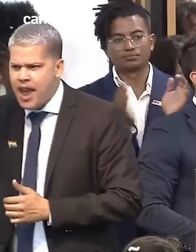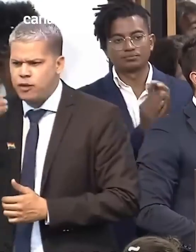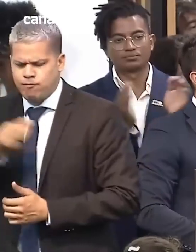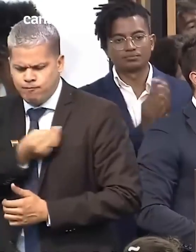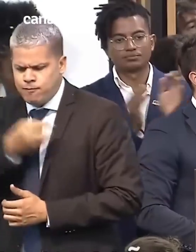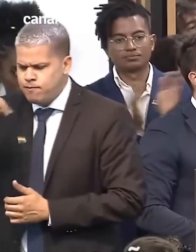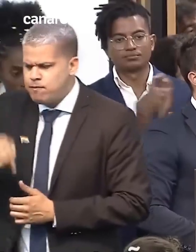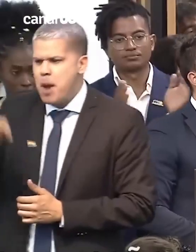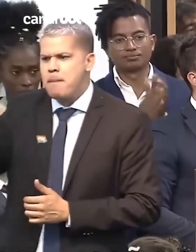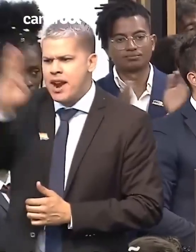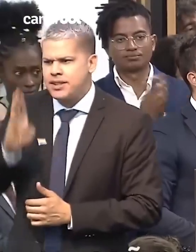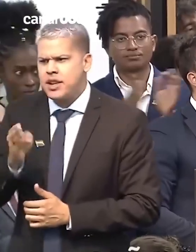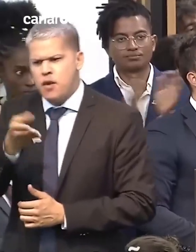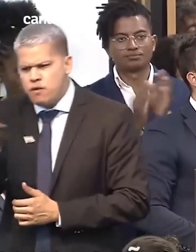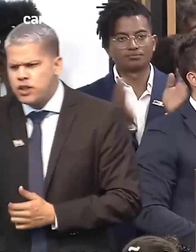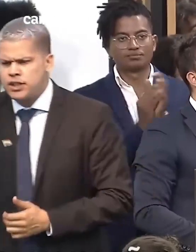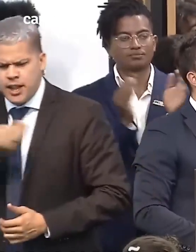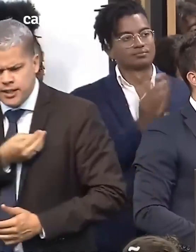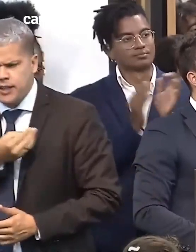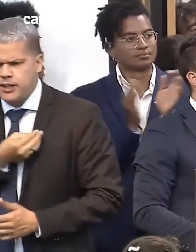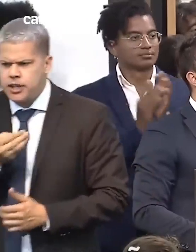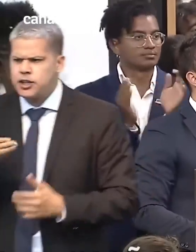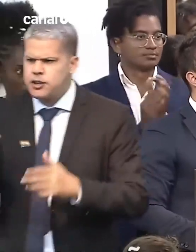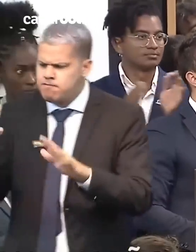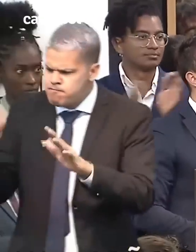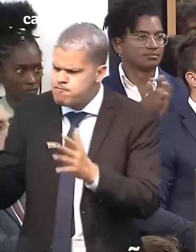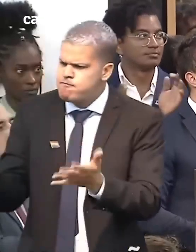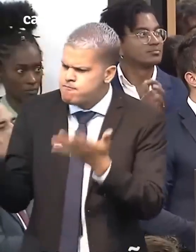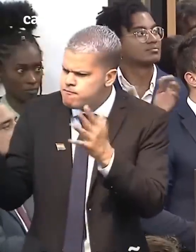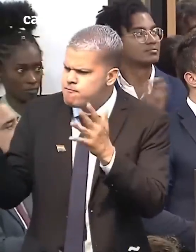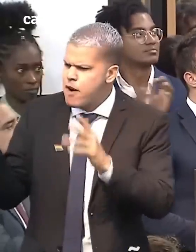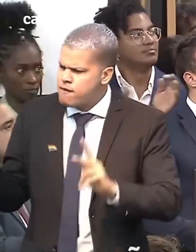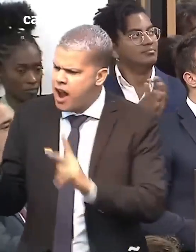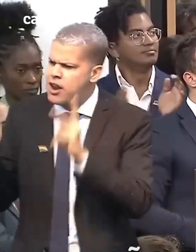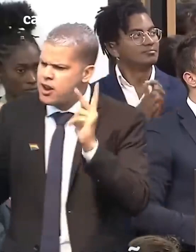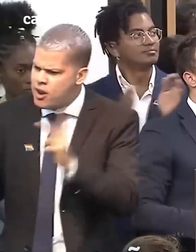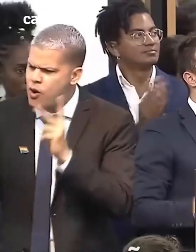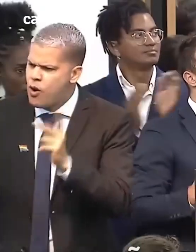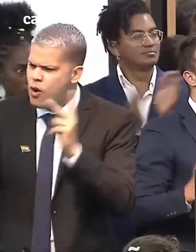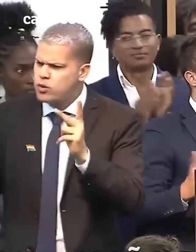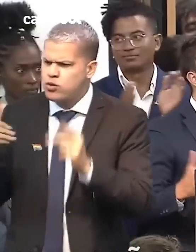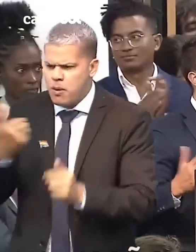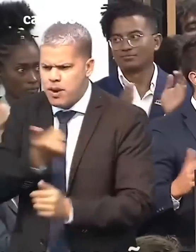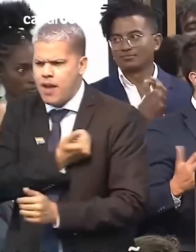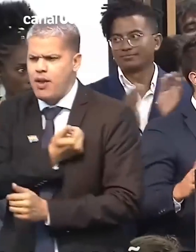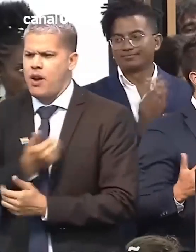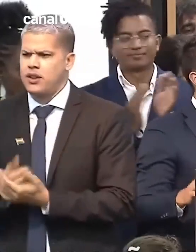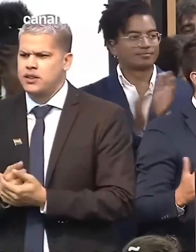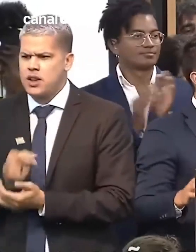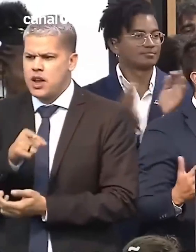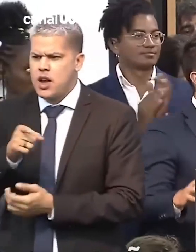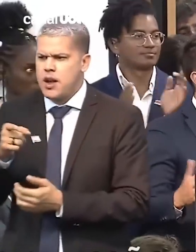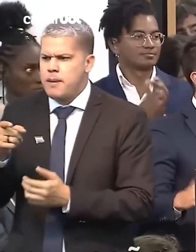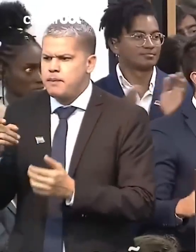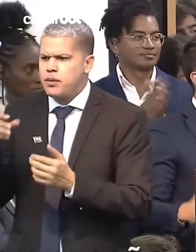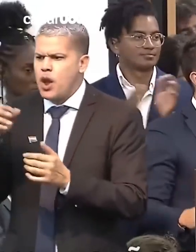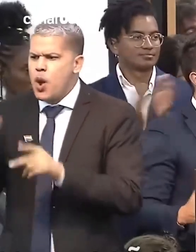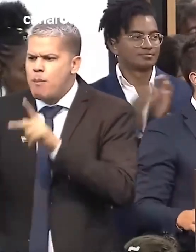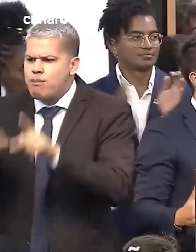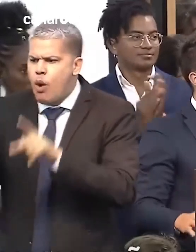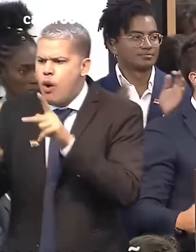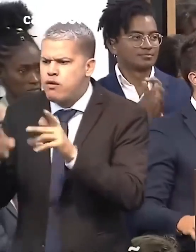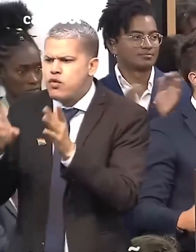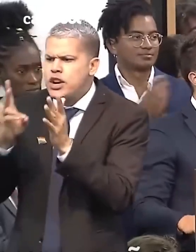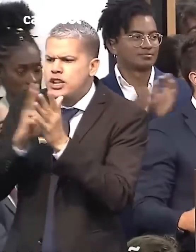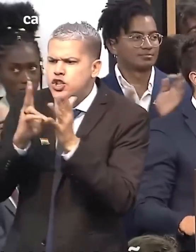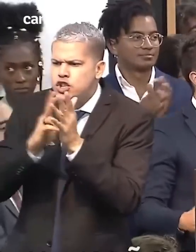pessoas valiosas para nós. Povos indígenas deste país, vocês existem e são